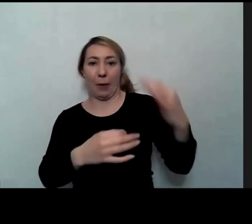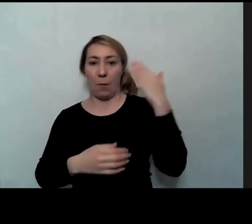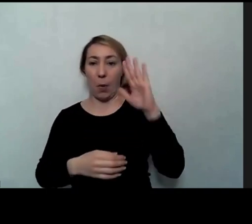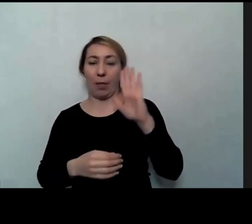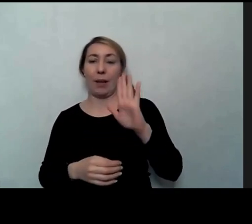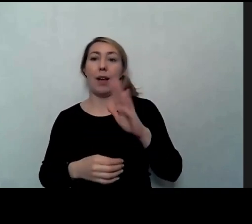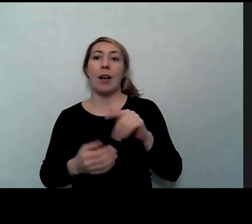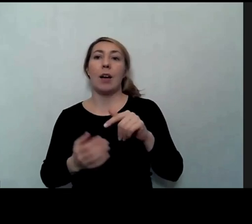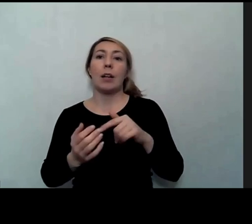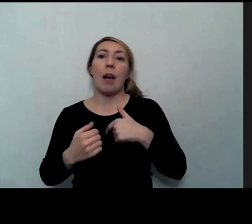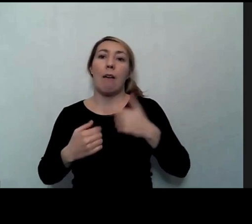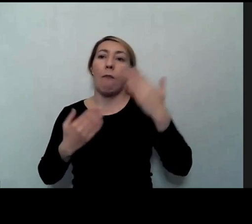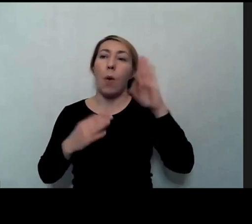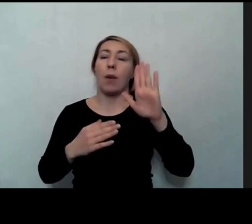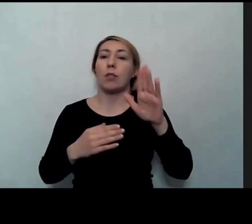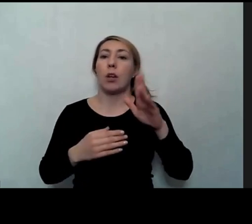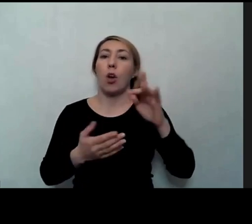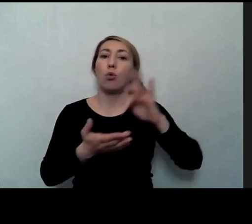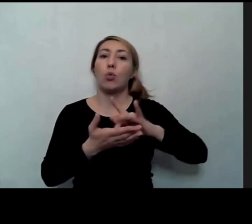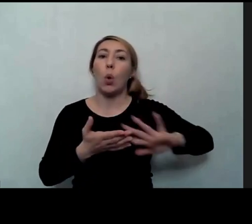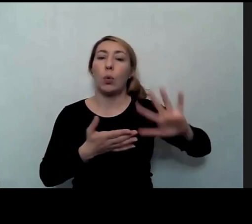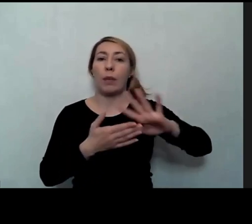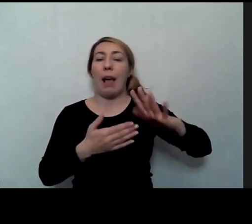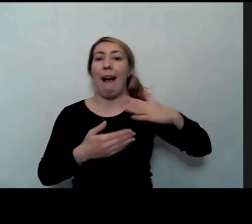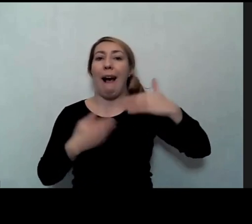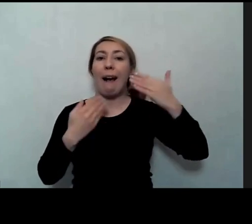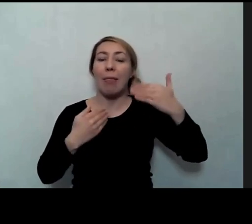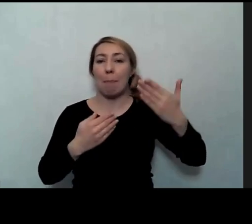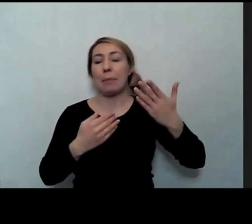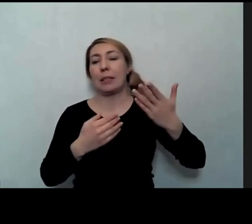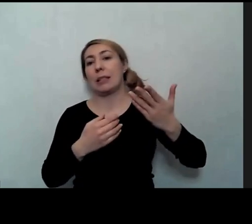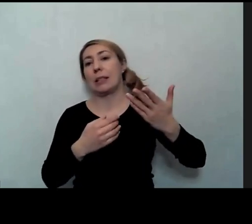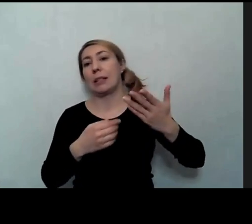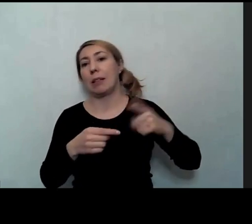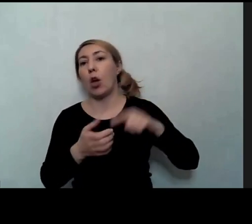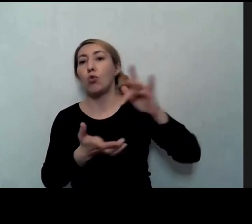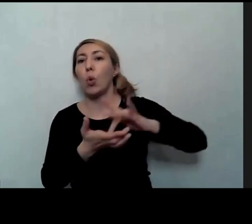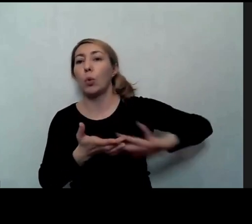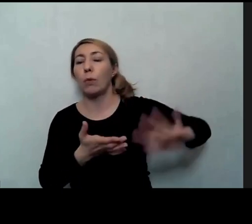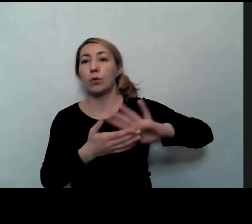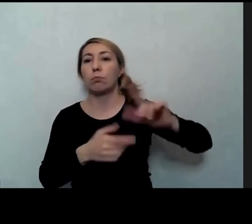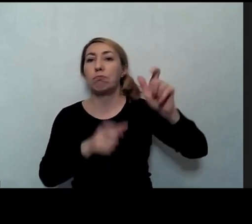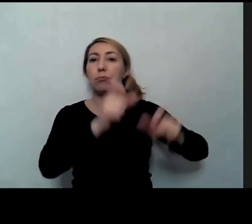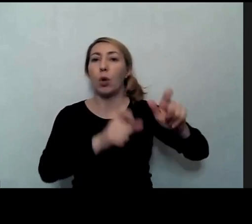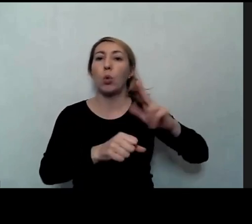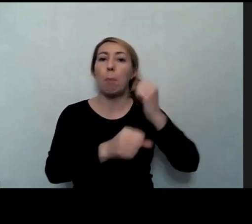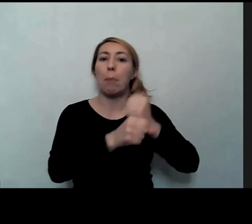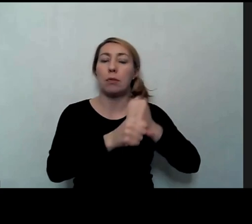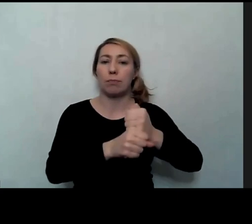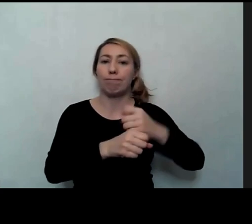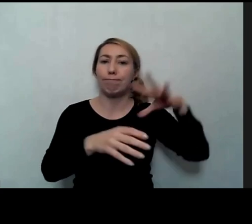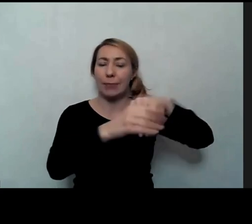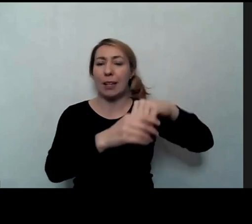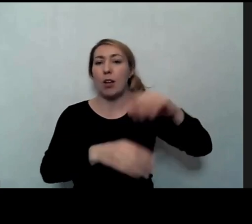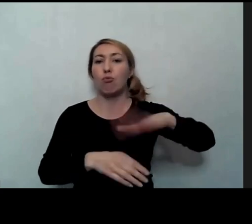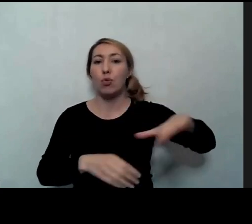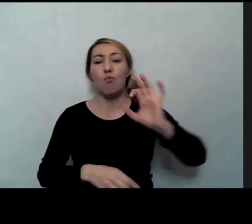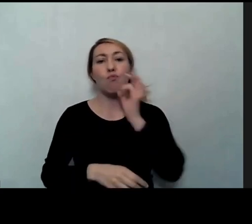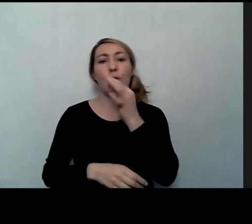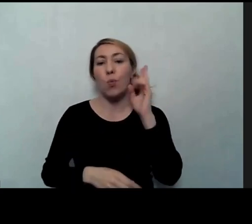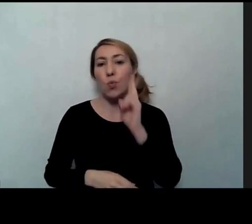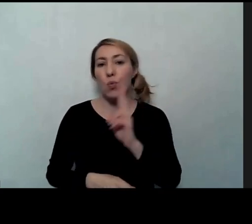bardzo chciała, żeby środowiska akademickie i środowiska również osób, które pracują z dziećmi, młodzieżą